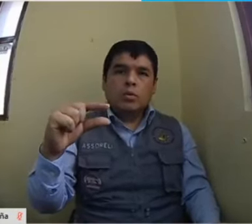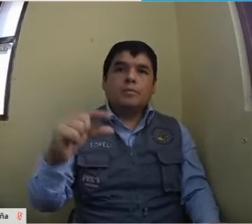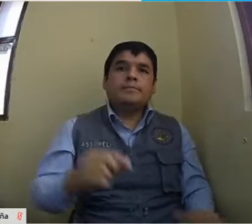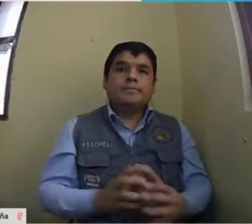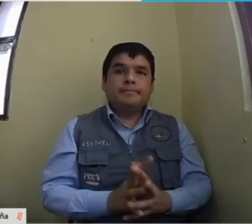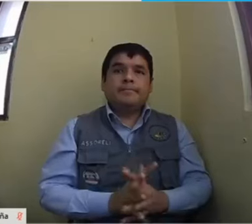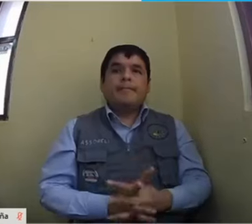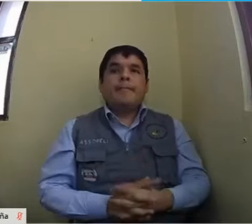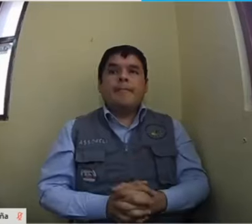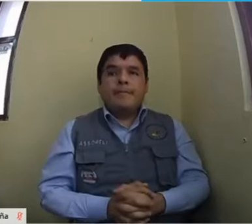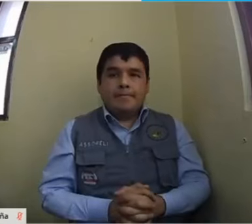mano.